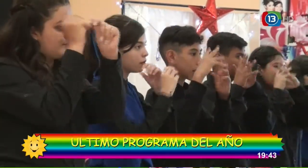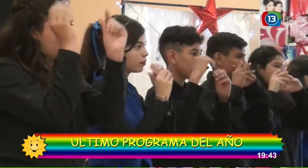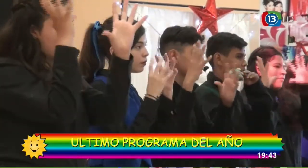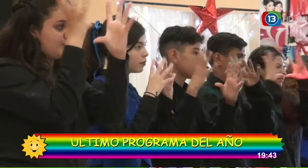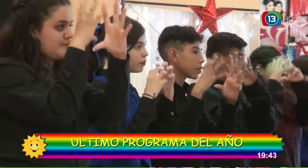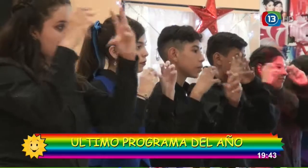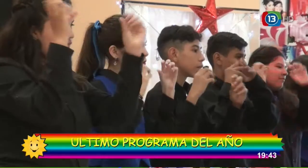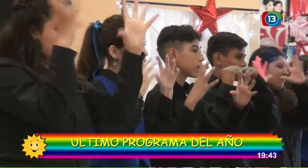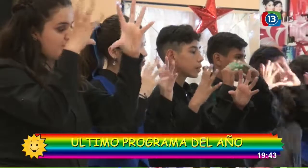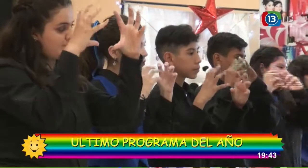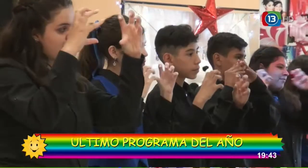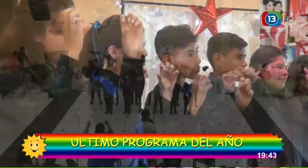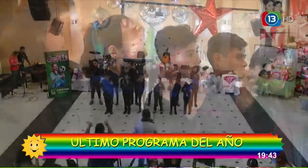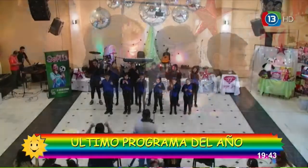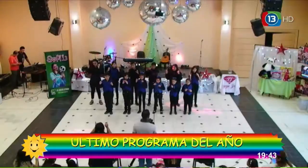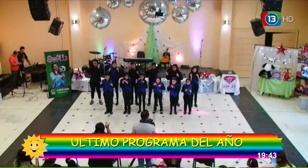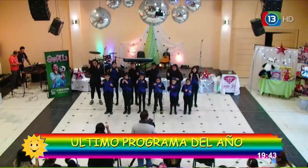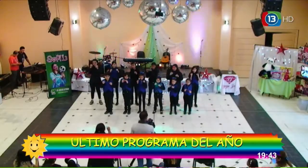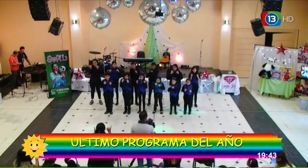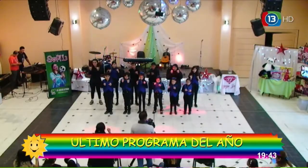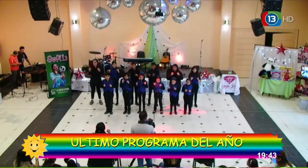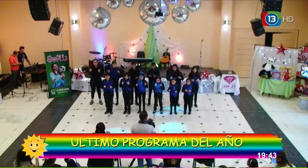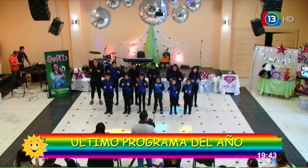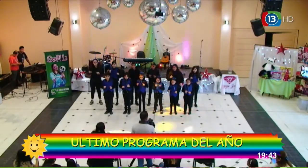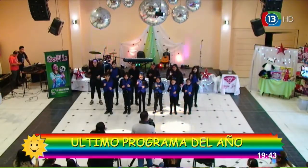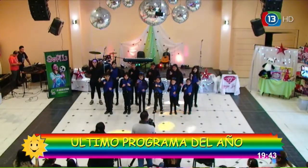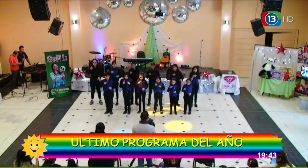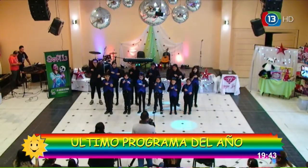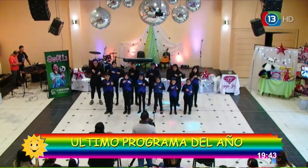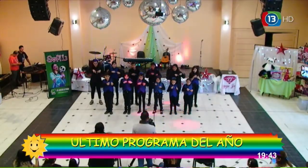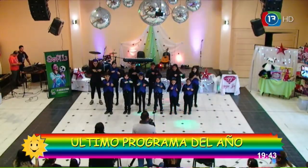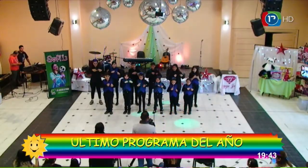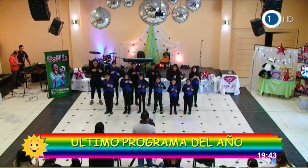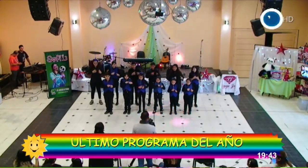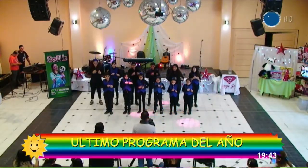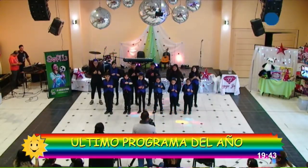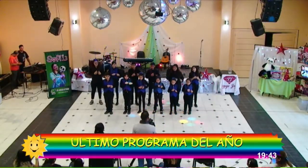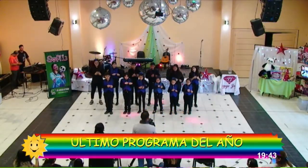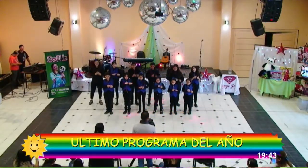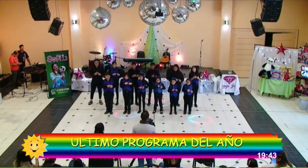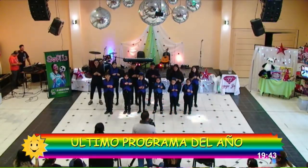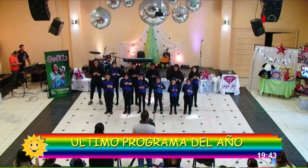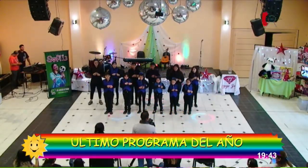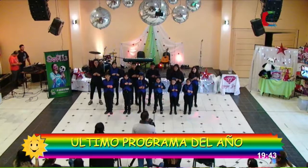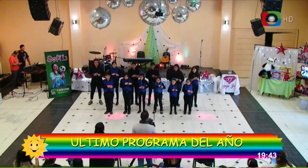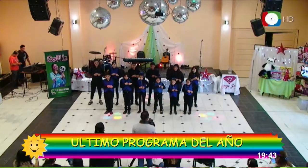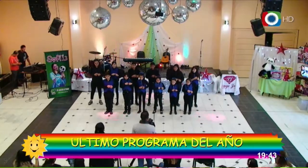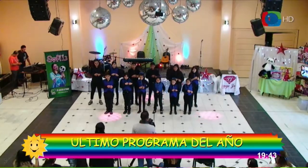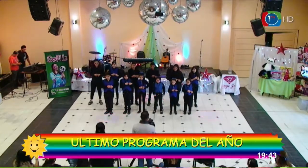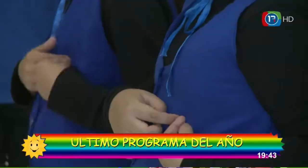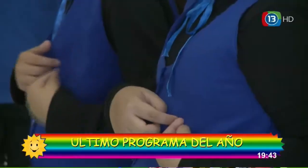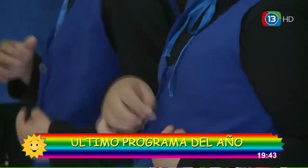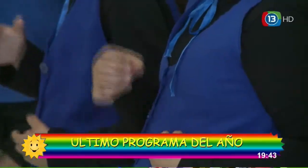niebla, hay paz en tu corazón Más allá